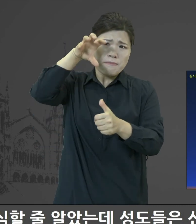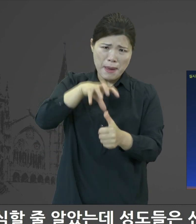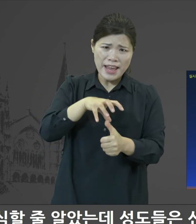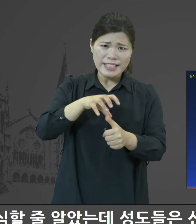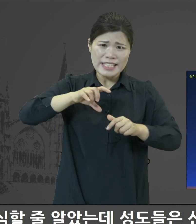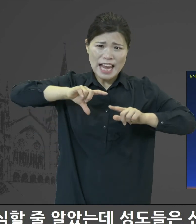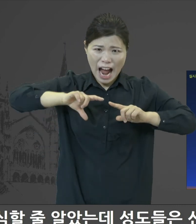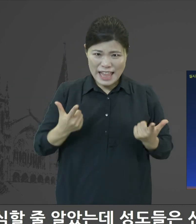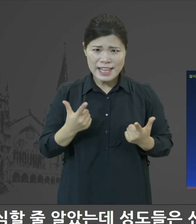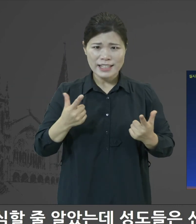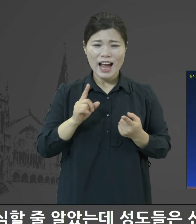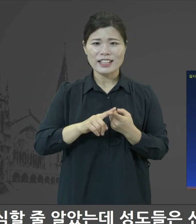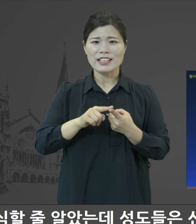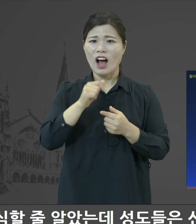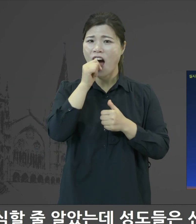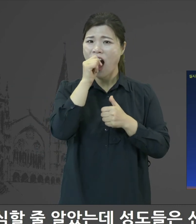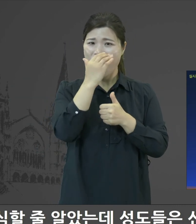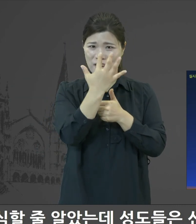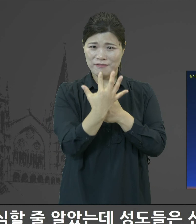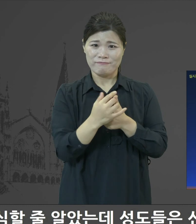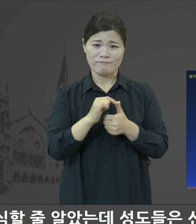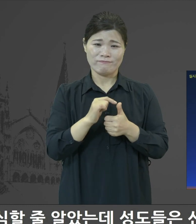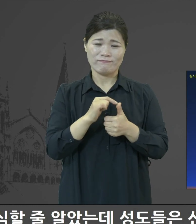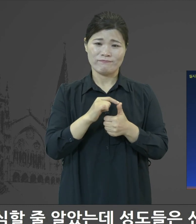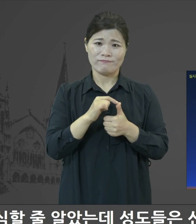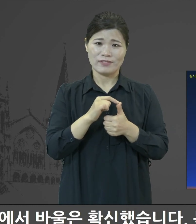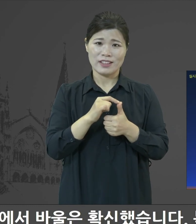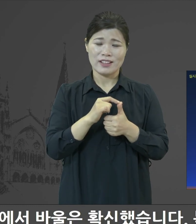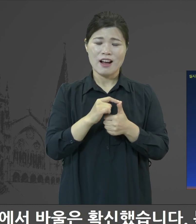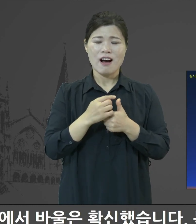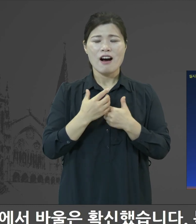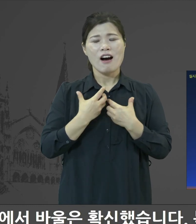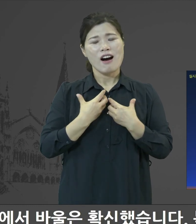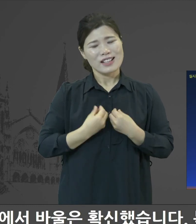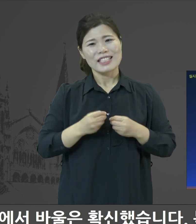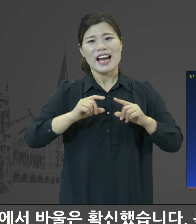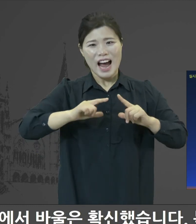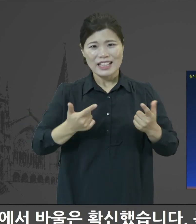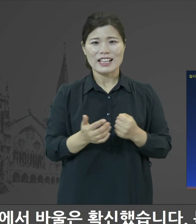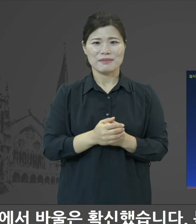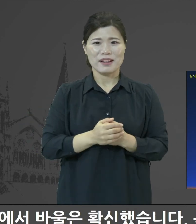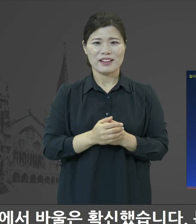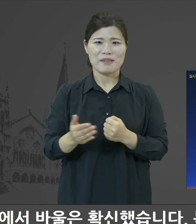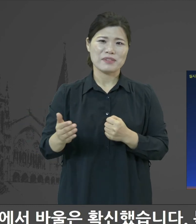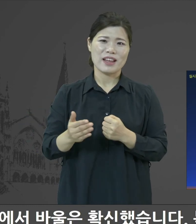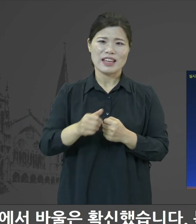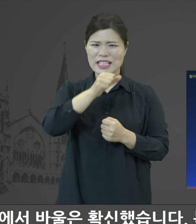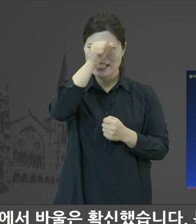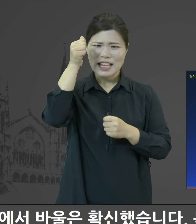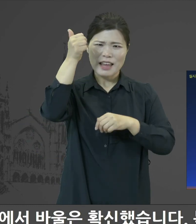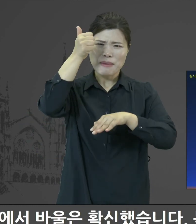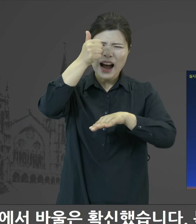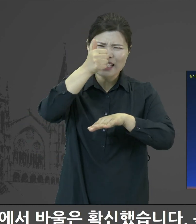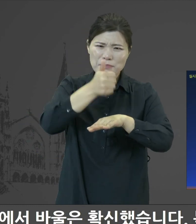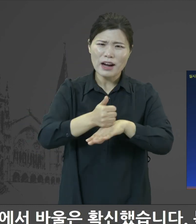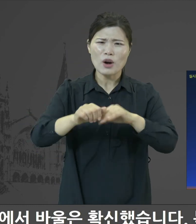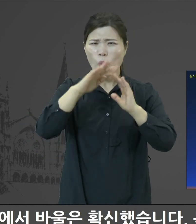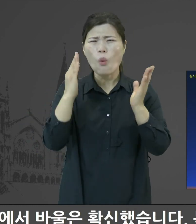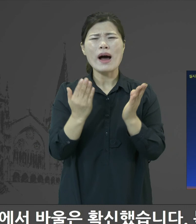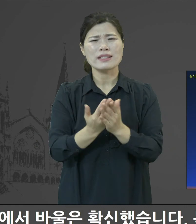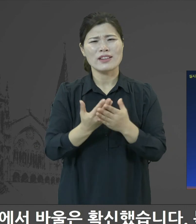이걸 확인하면서 그 다음에 자기의 인생 마지막을 완전히 제물로 쏟아놓을 수 있는, 낙심을 완전히